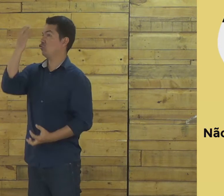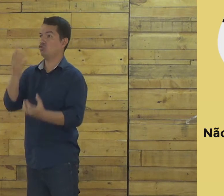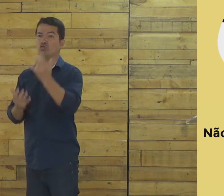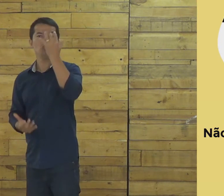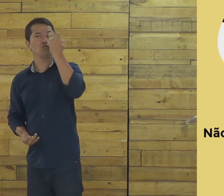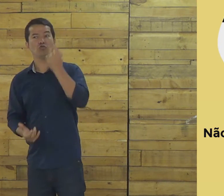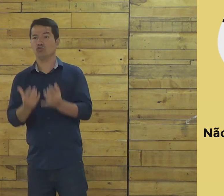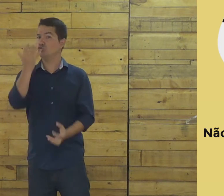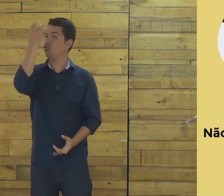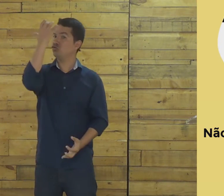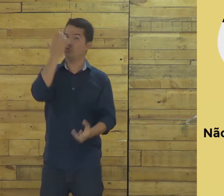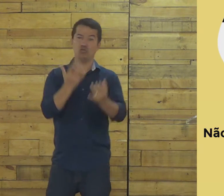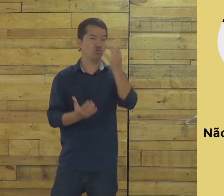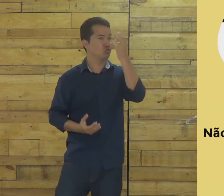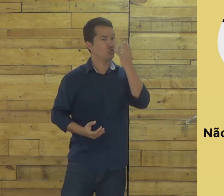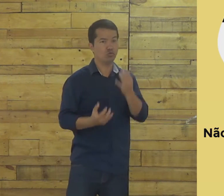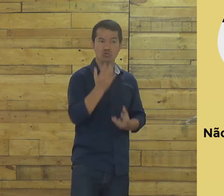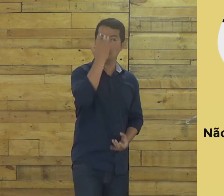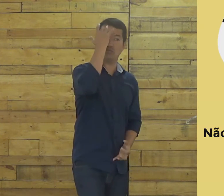Acesa.